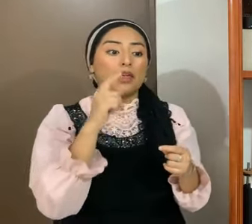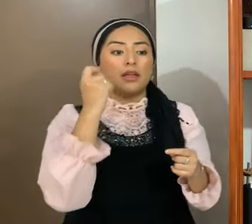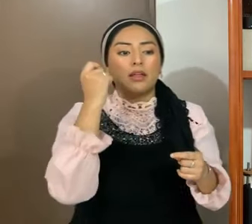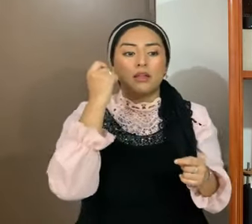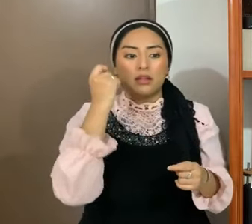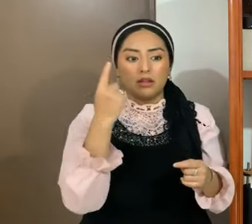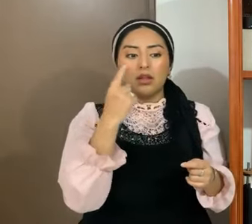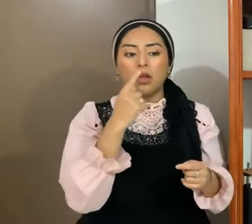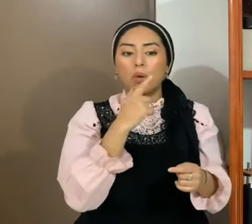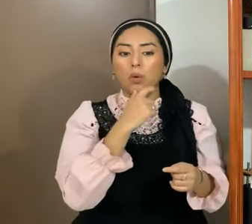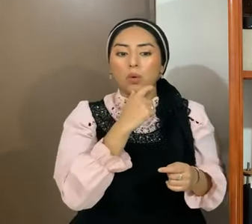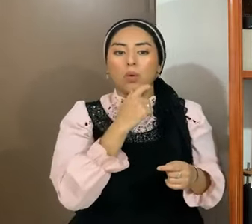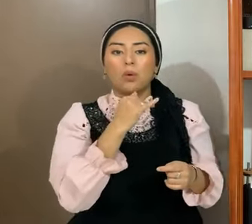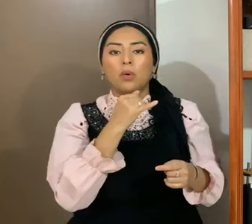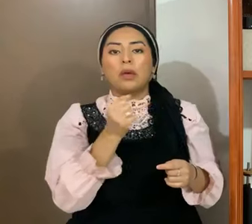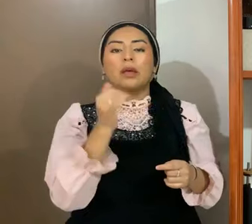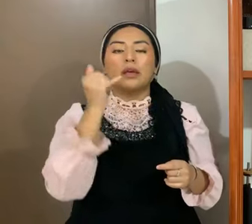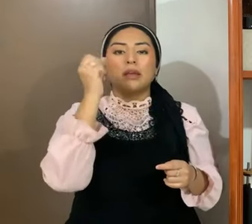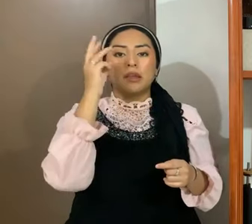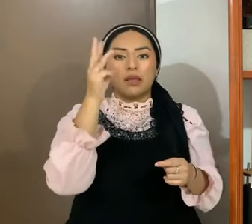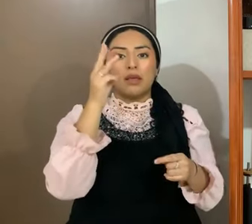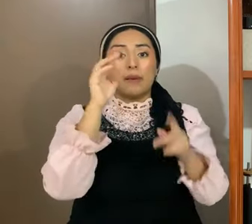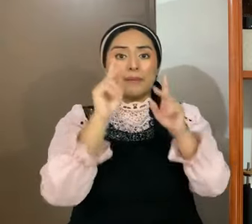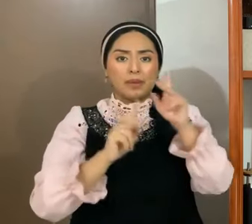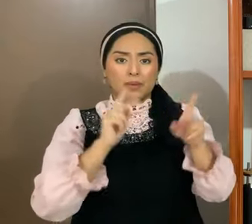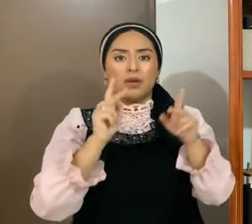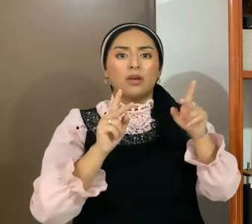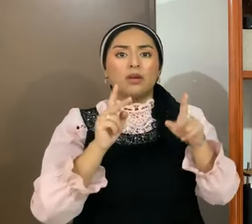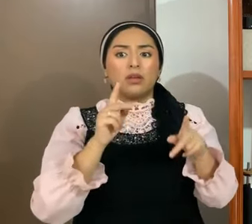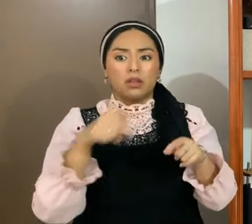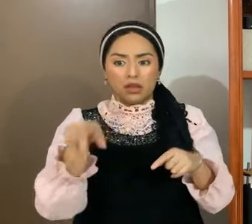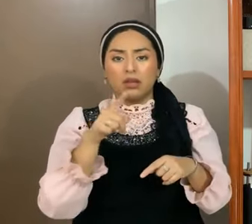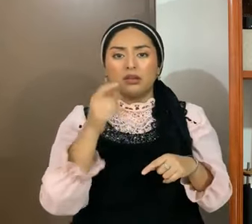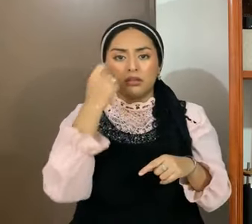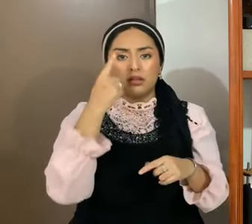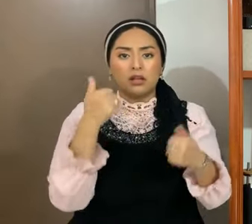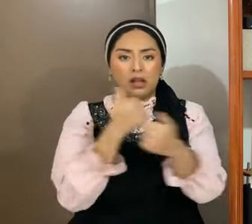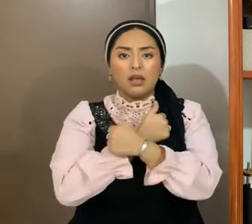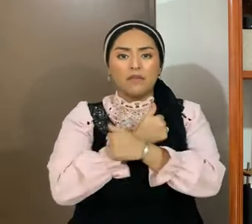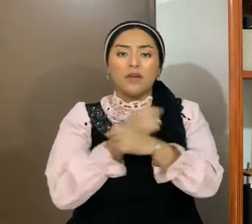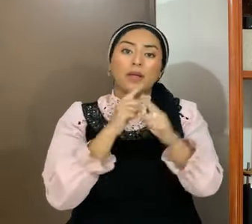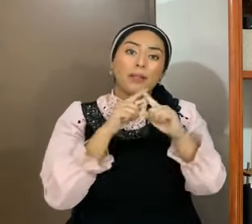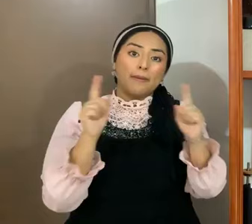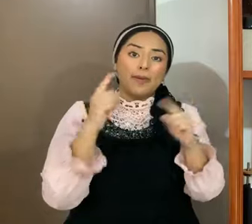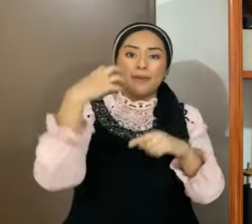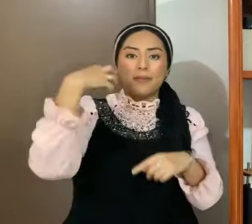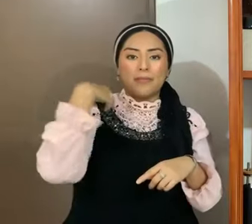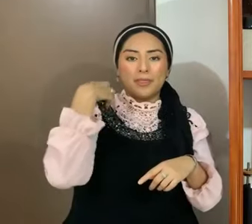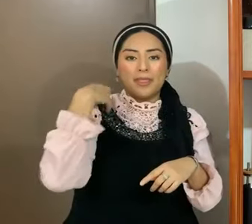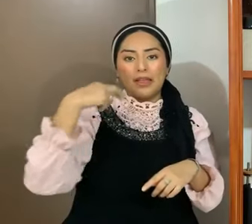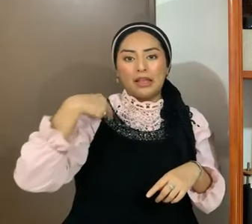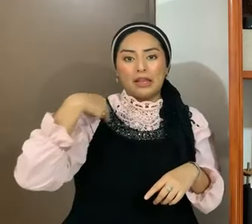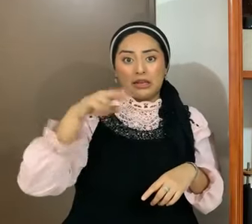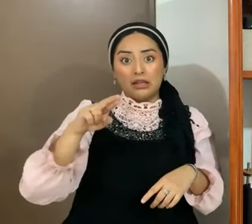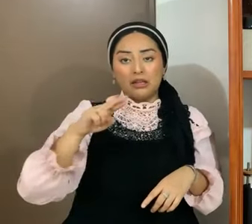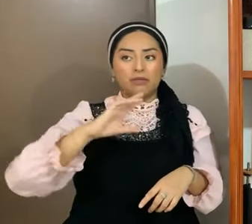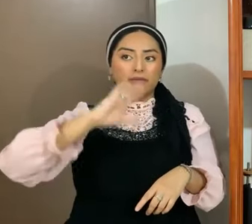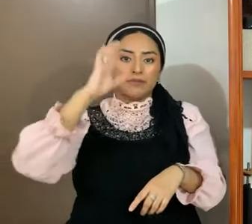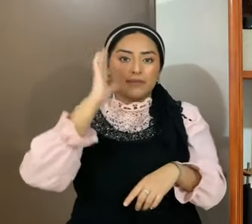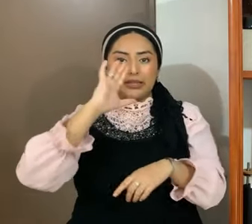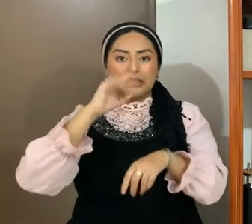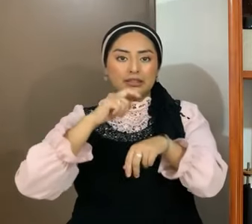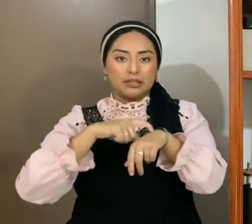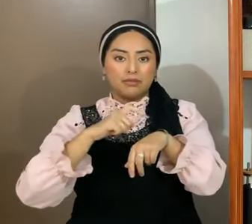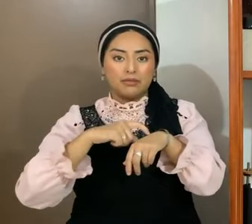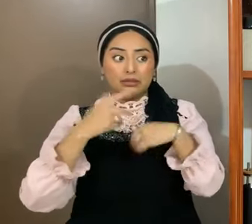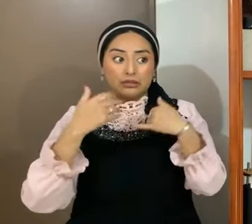entendido quién era Yahshua HaMashiach. El pueblo lo entendió, el pueblo lo amaba. Sin embargo, los líderes religiosos de aquel